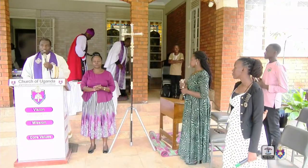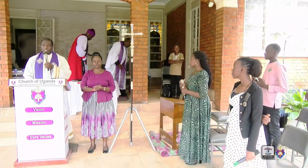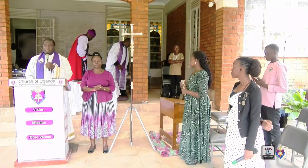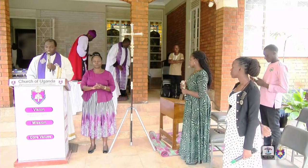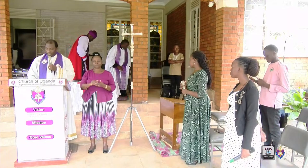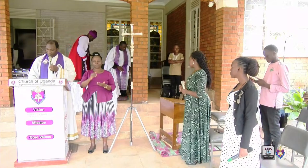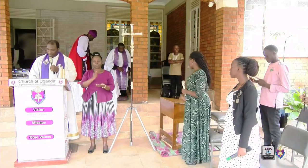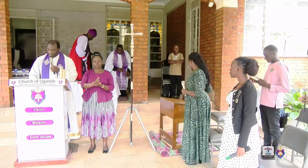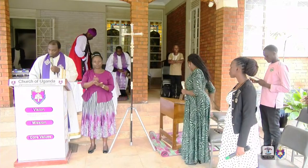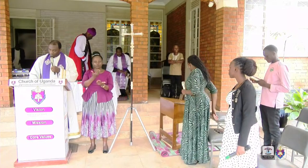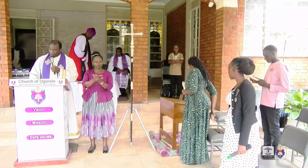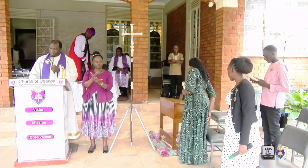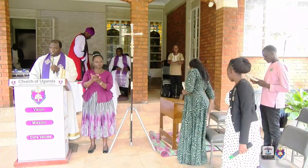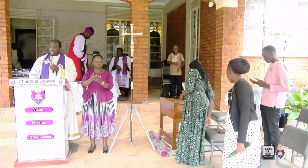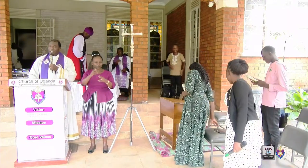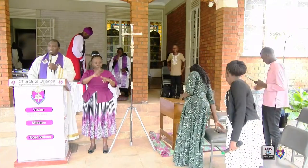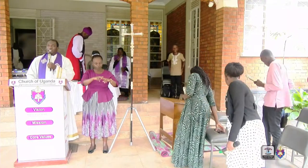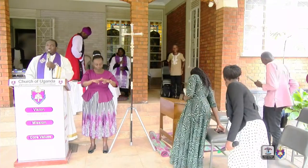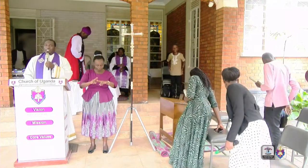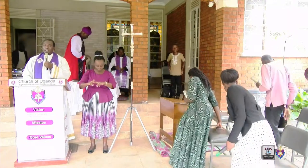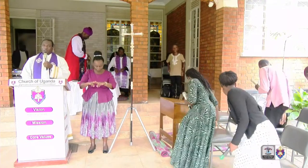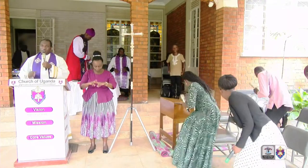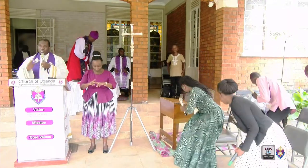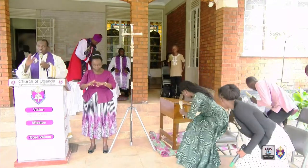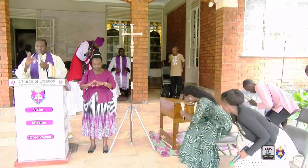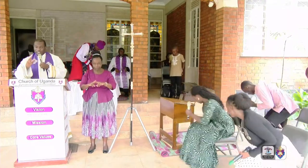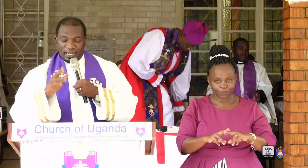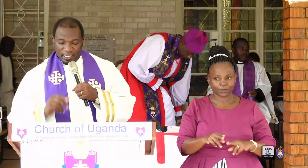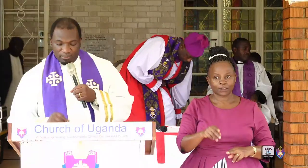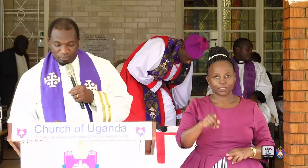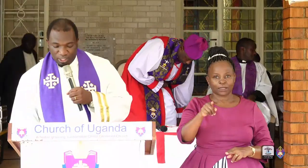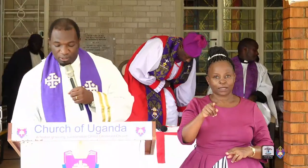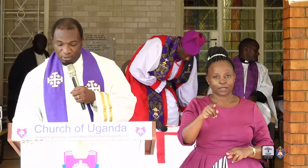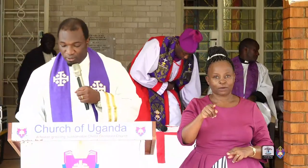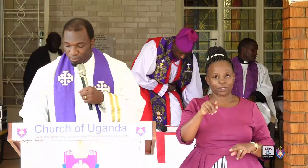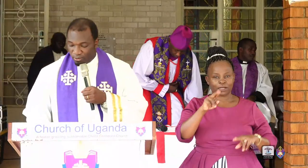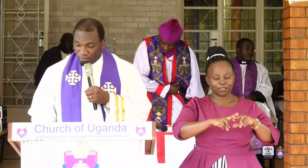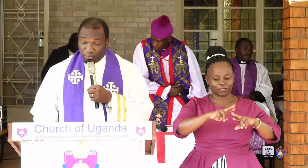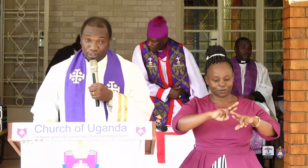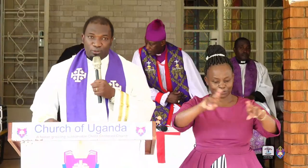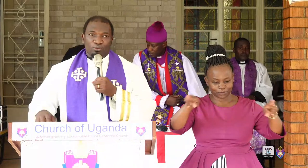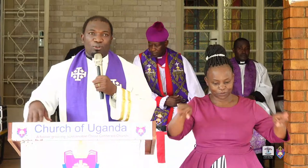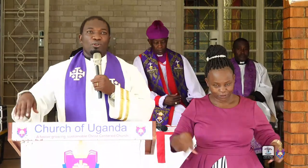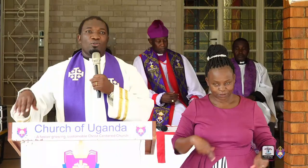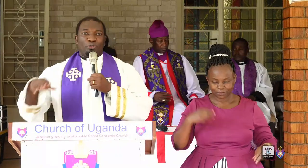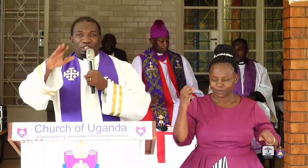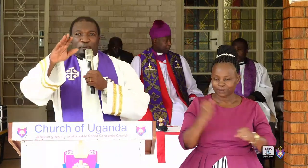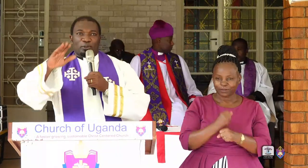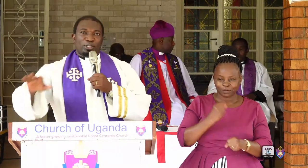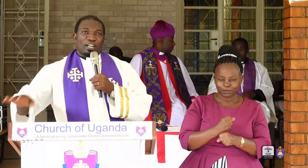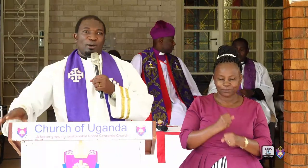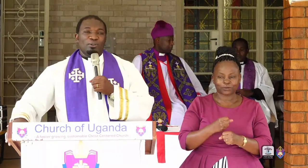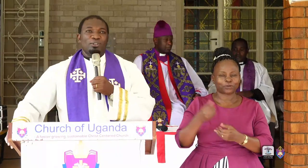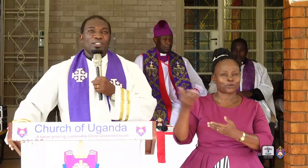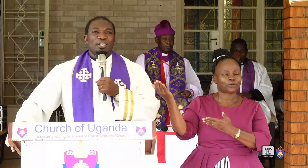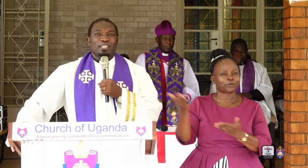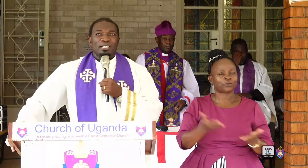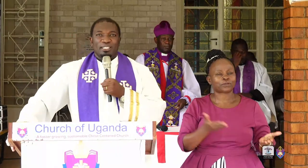Amiina. Kansabe mutuule naawe ali mu ddiiro lyo ku mulimu gwo ku reception